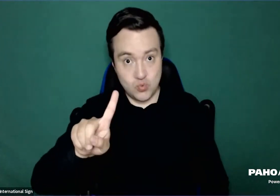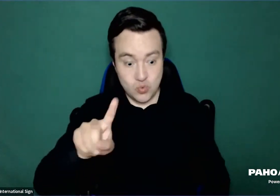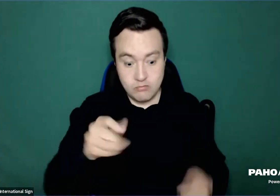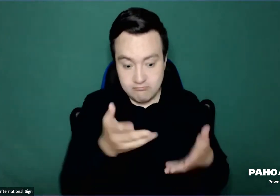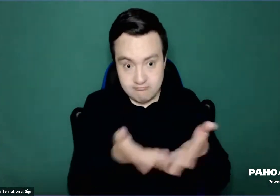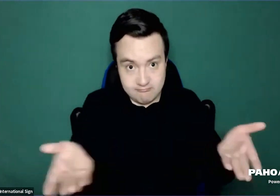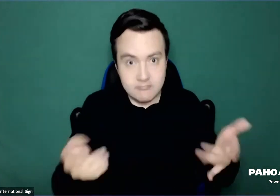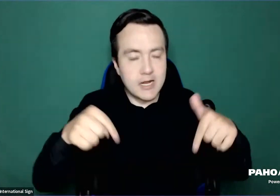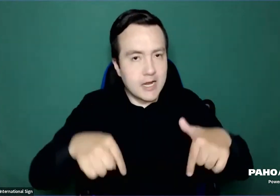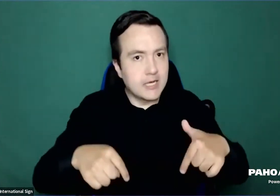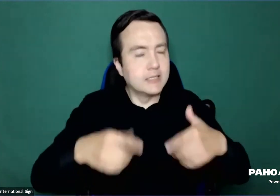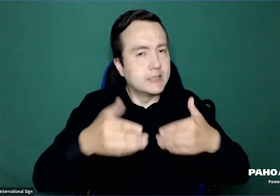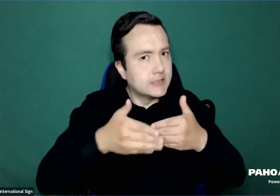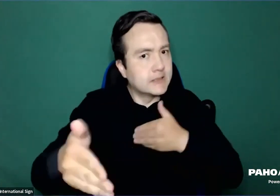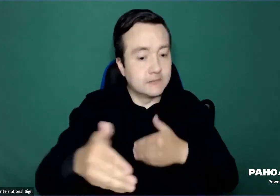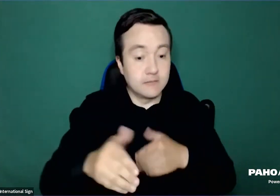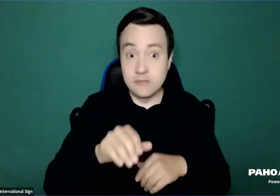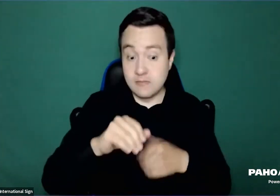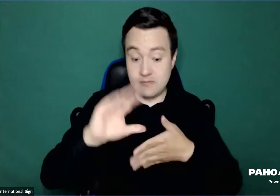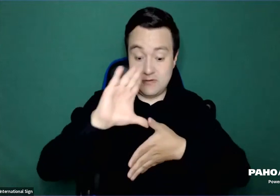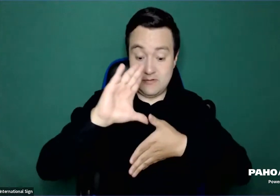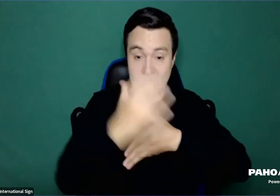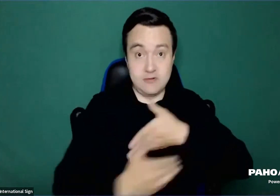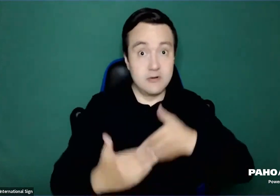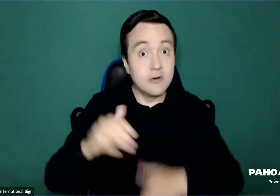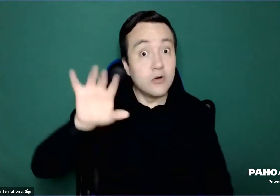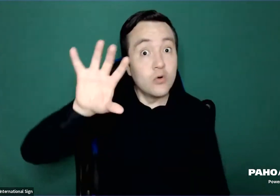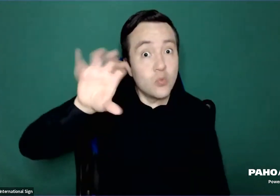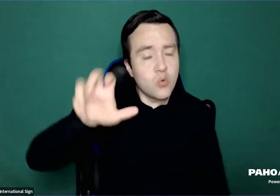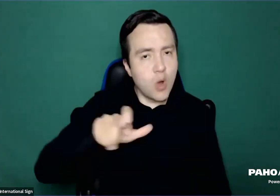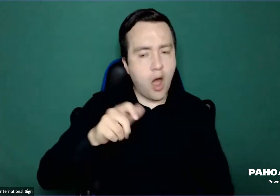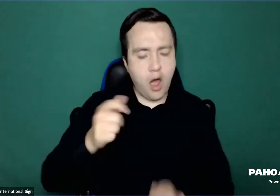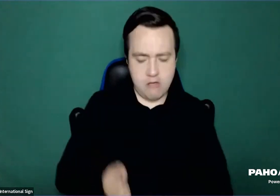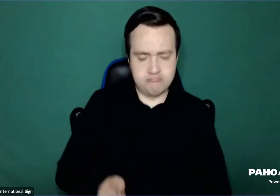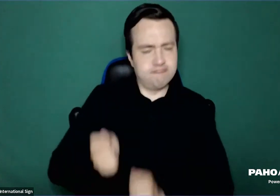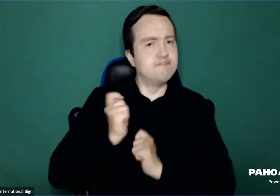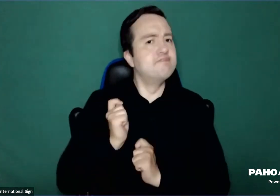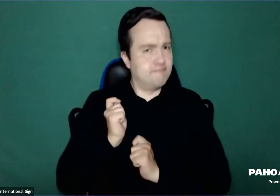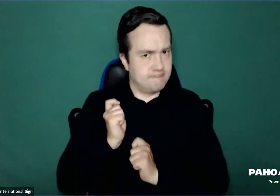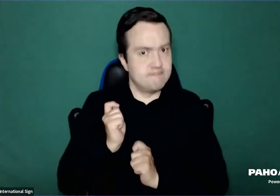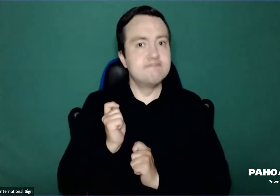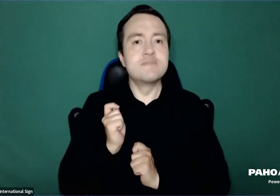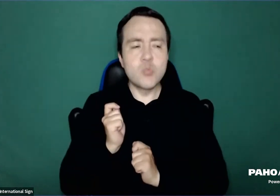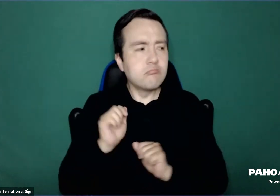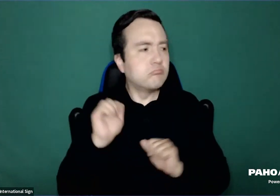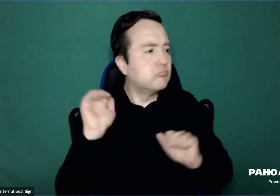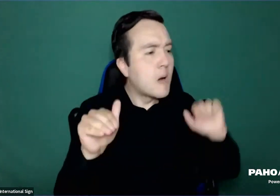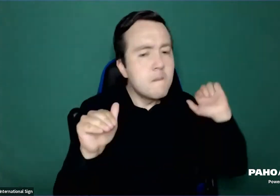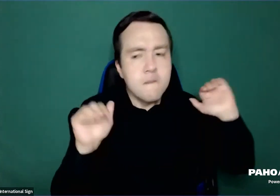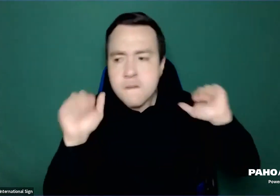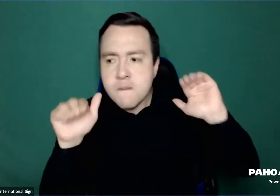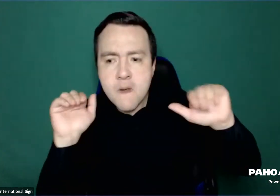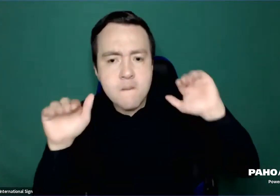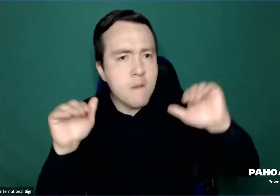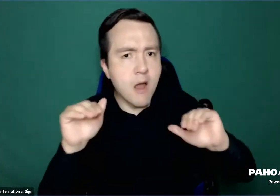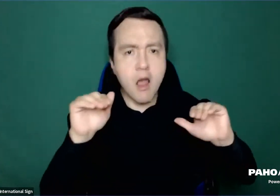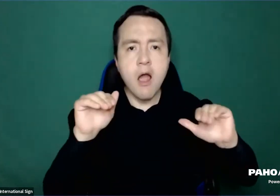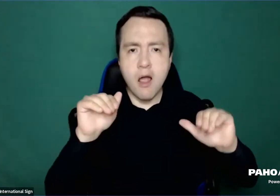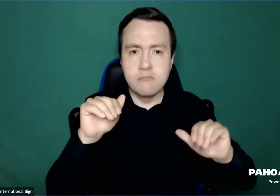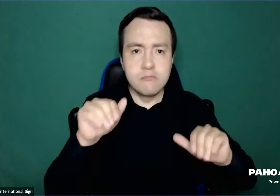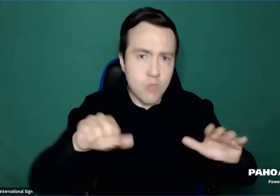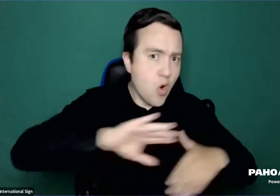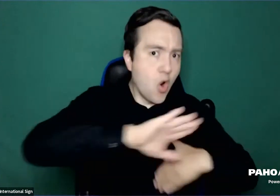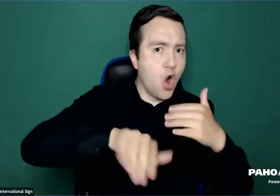han assumido como próprias e convertido em um chamado à ação, um pacto por la atenção primária em saúde para a